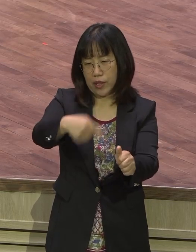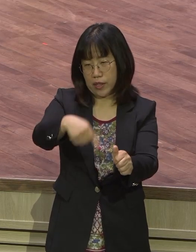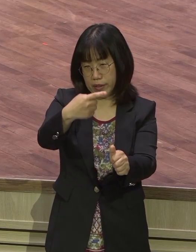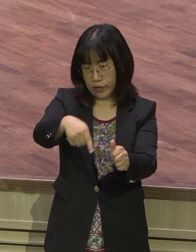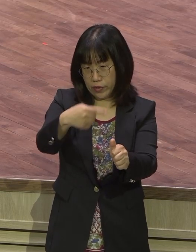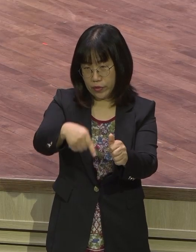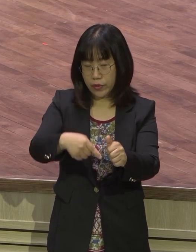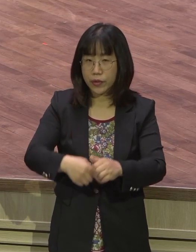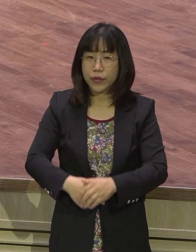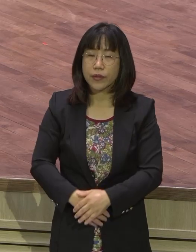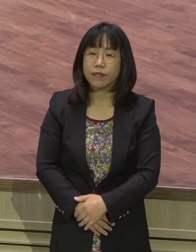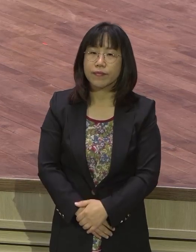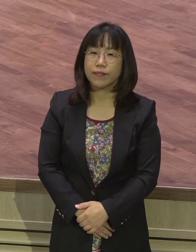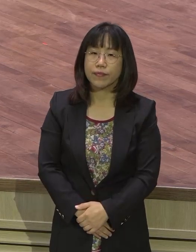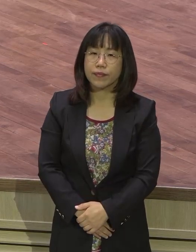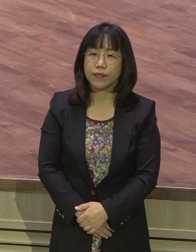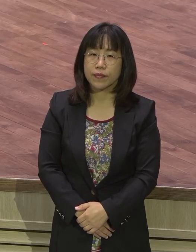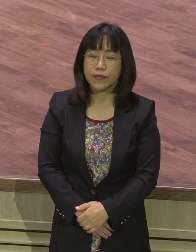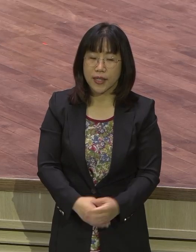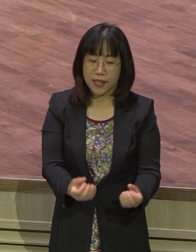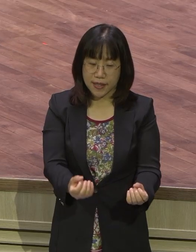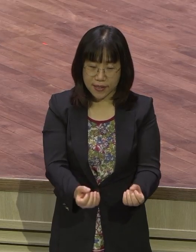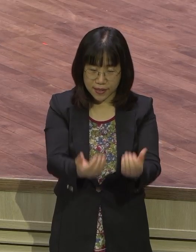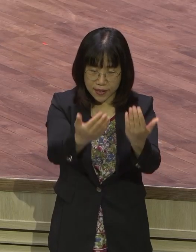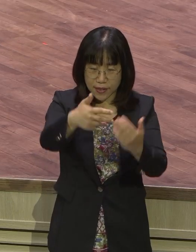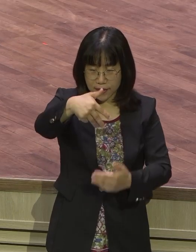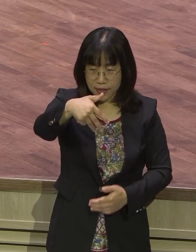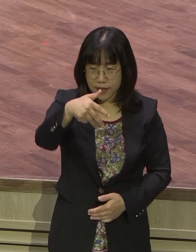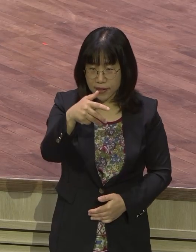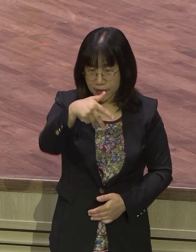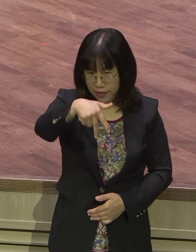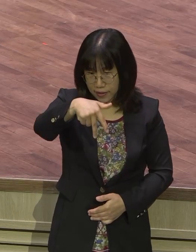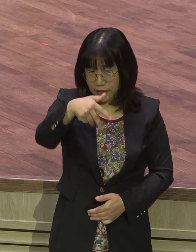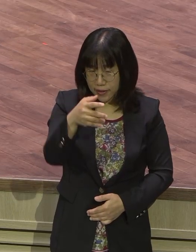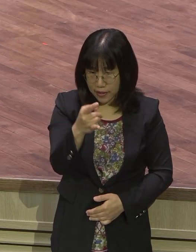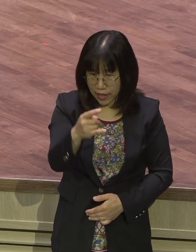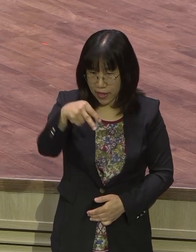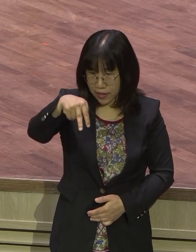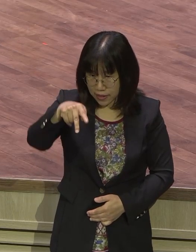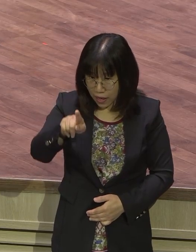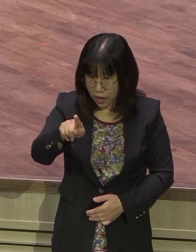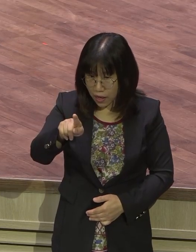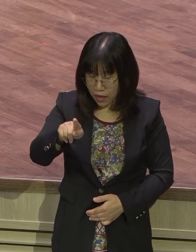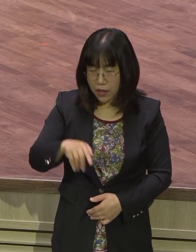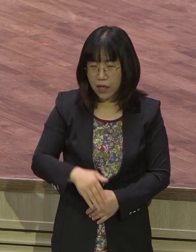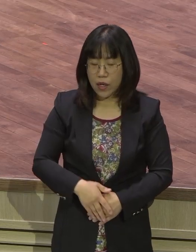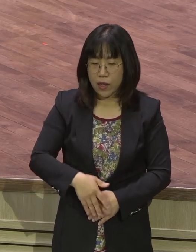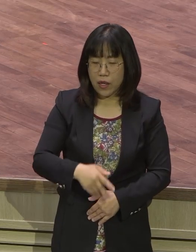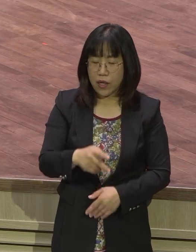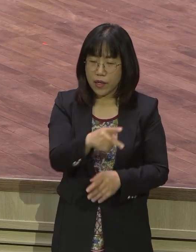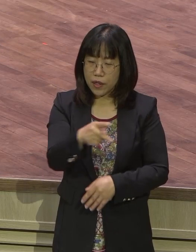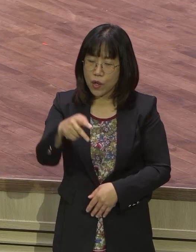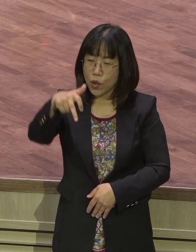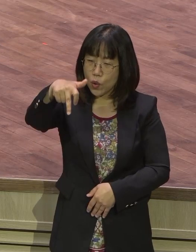먼저 가르쳐준 겁니다. 제사라는 말은요. 히브리 말로 코르바니라 합니다. 코르바니라는 말은